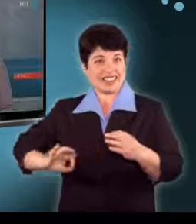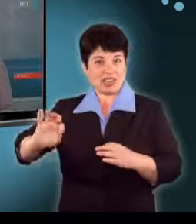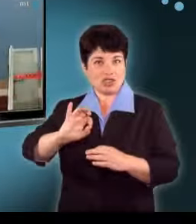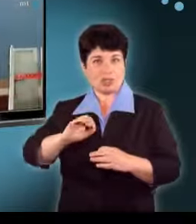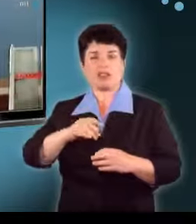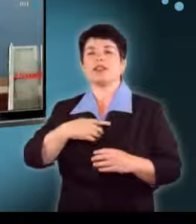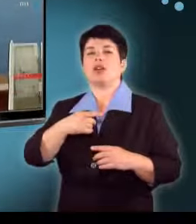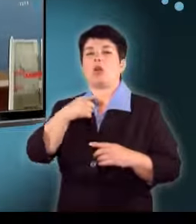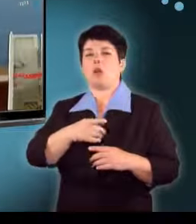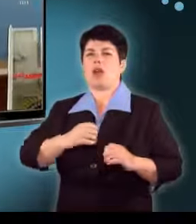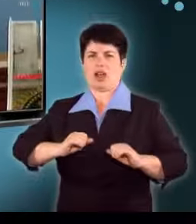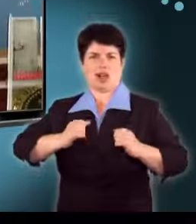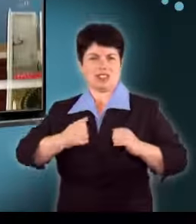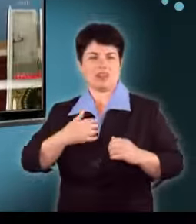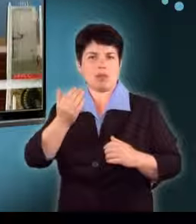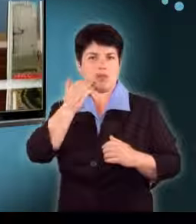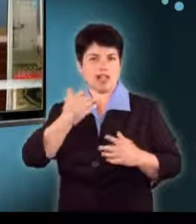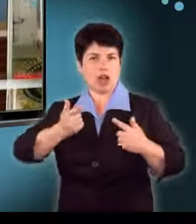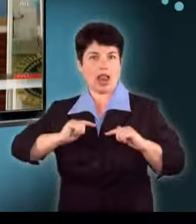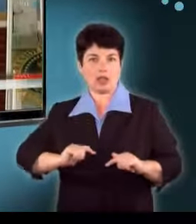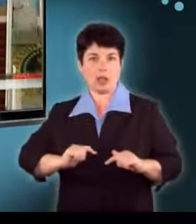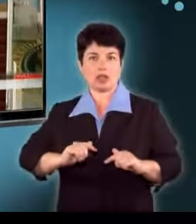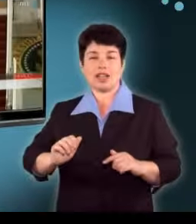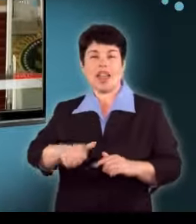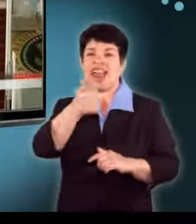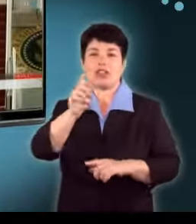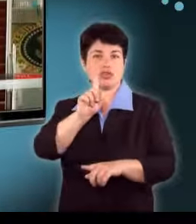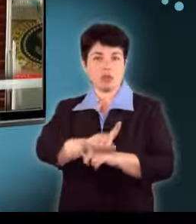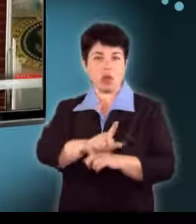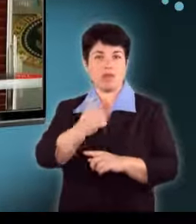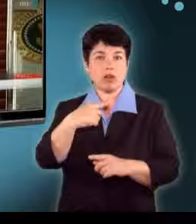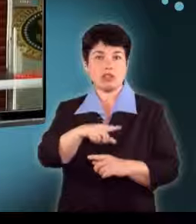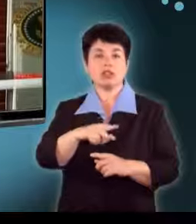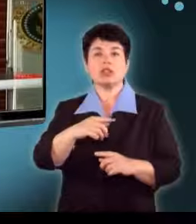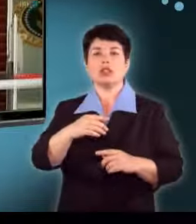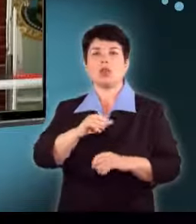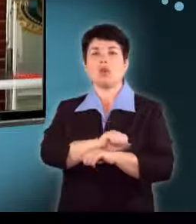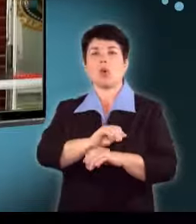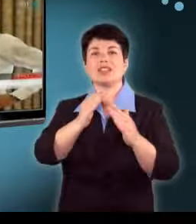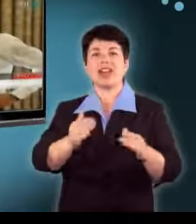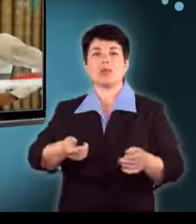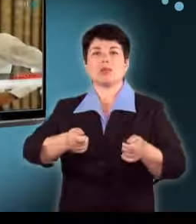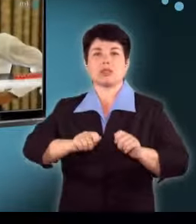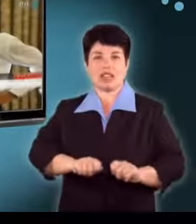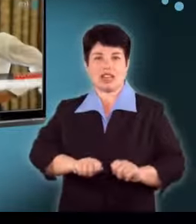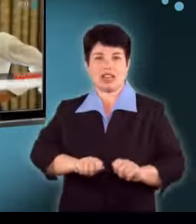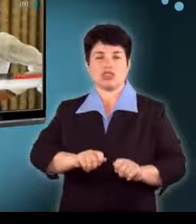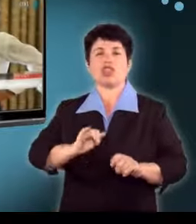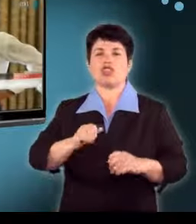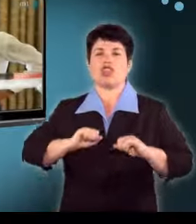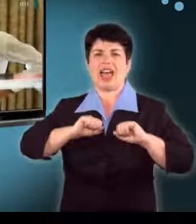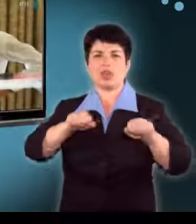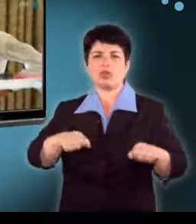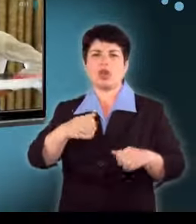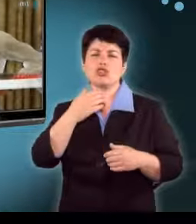első intézkedésével elrendelte a Guantanamo-i fogolytábor bezárását és az erőszakos vallatási módszerek